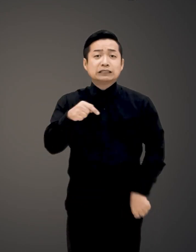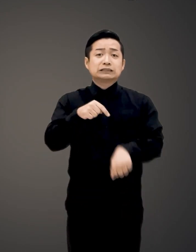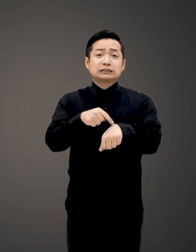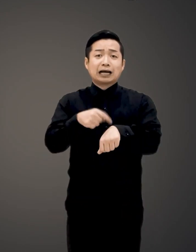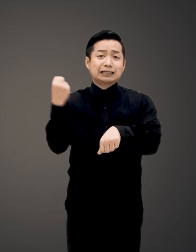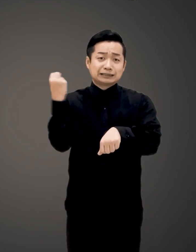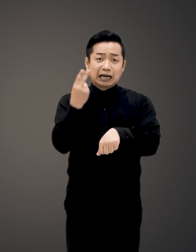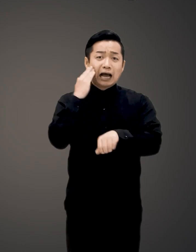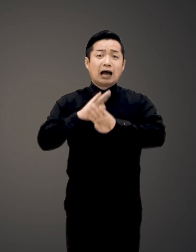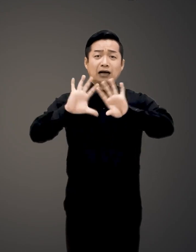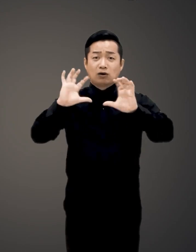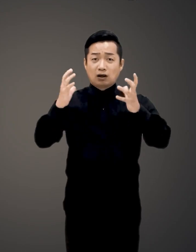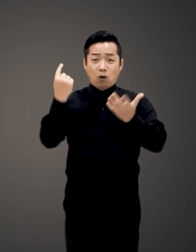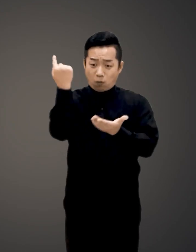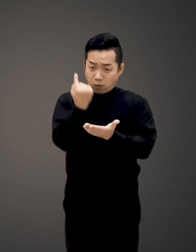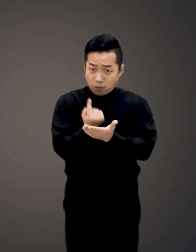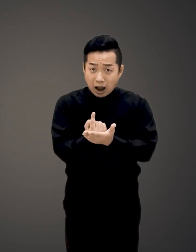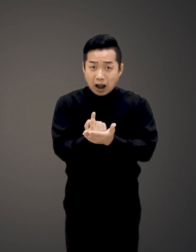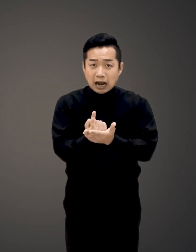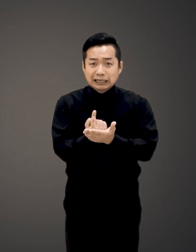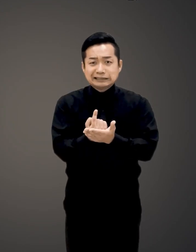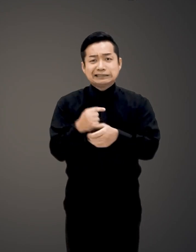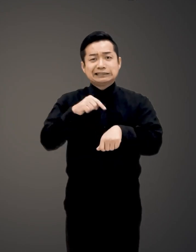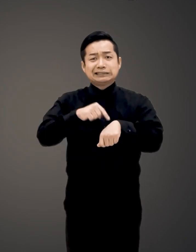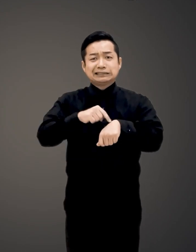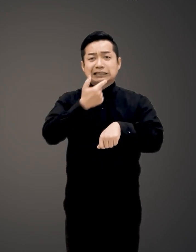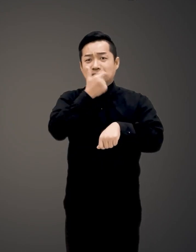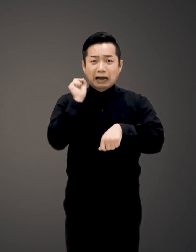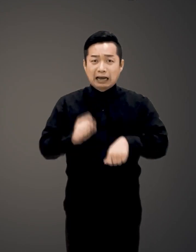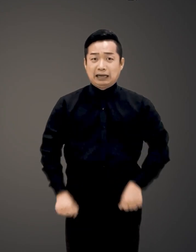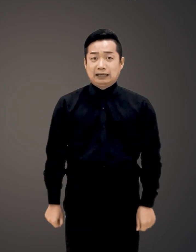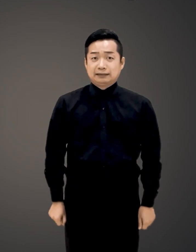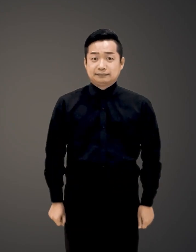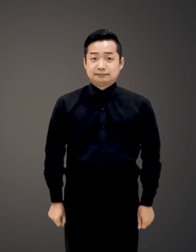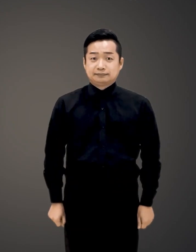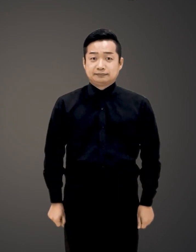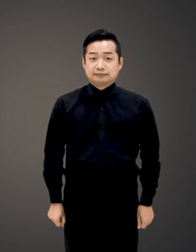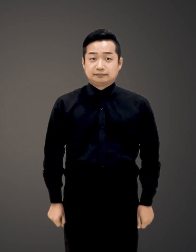천국으로 돌아와야 한다니? 시간이 없다.